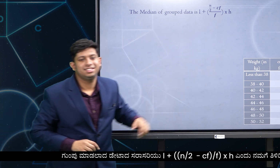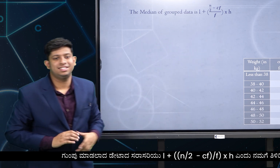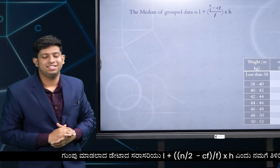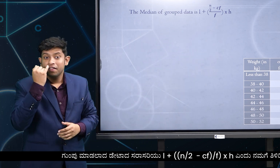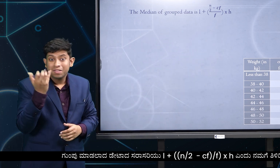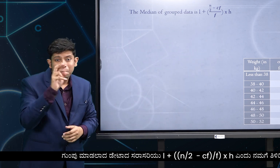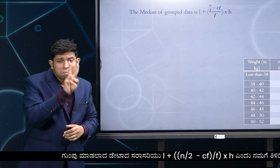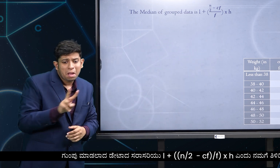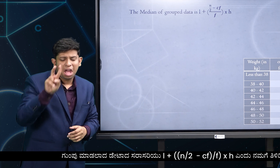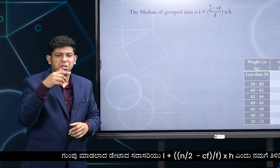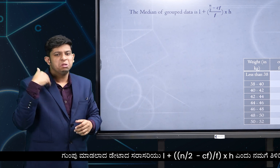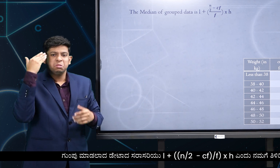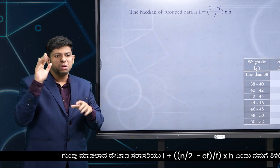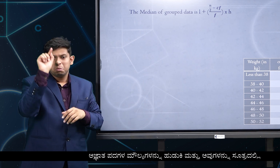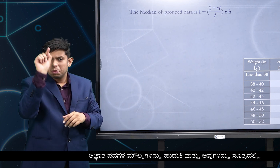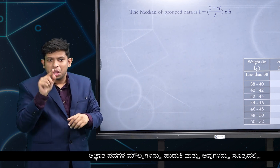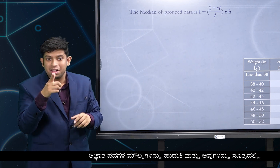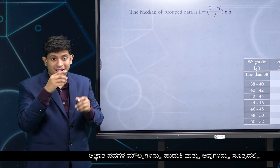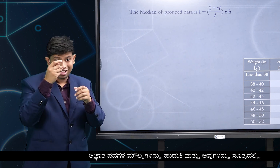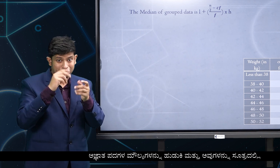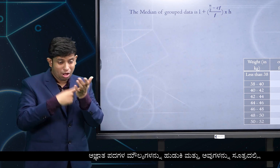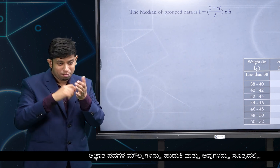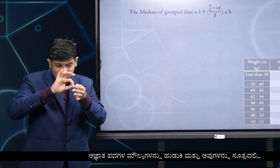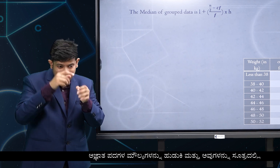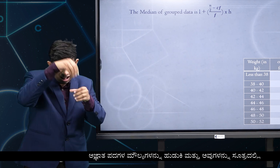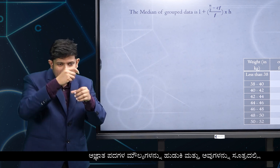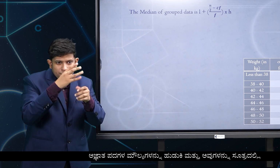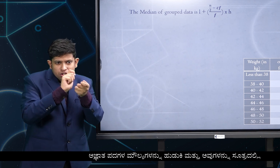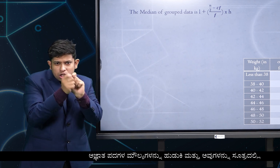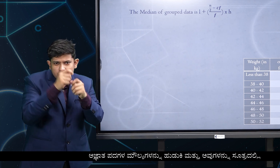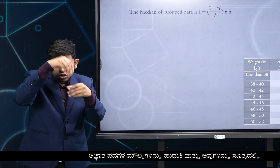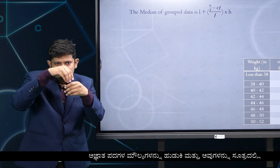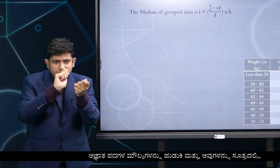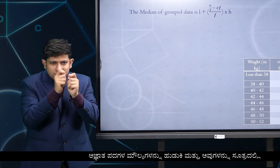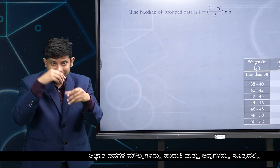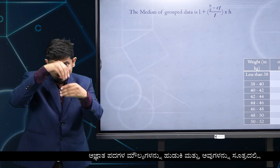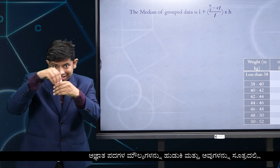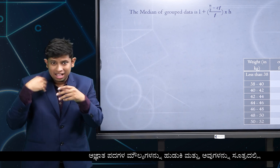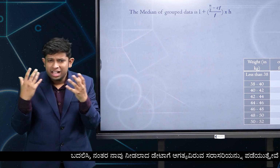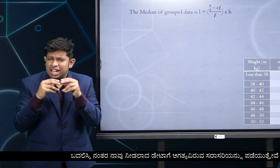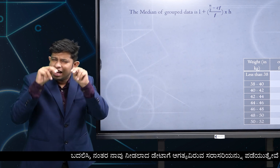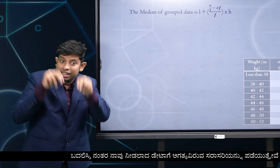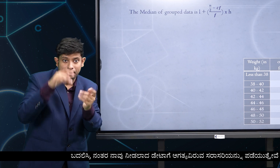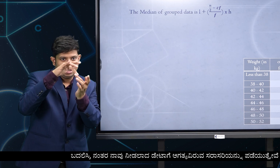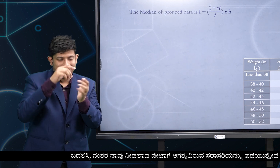CF/f × h ಎಂದು ನಮಗೆ ತಿಳಿದಿದೆ. ಅಜ್ಞಾತ ಪದಗಳ ಮೌಲ್ಯಗಳನ್ನು ಹುಡುಕಿ ಮತ್ತು ಅವುಗಳನ್ನು ಸೂತ್ರದಲ್ಲಿ ಬದಲಿಸಿ. ನಂತರ